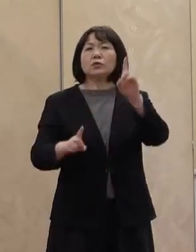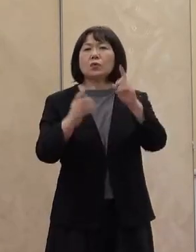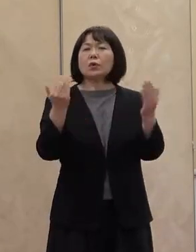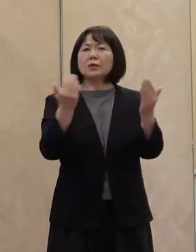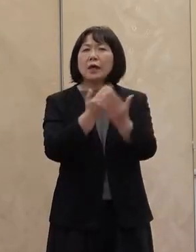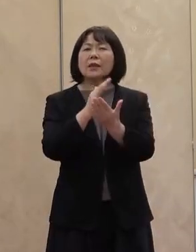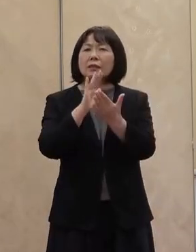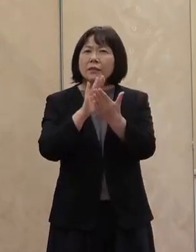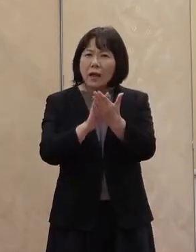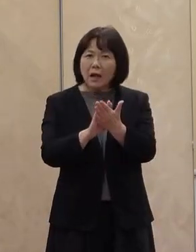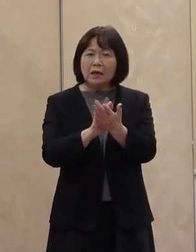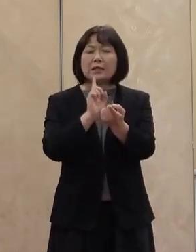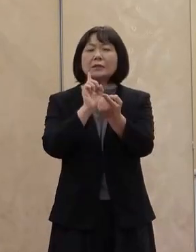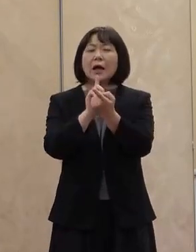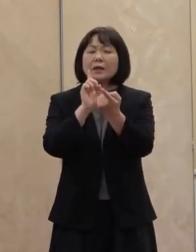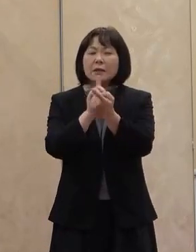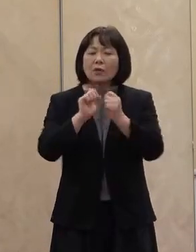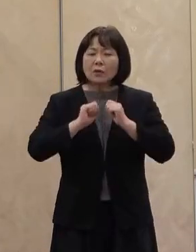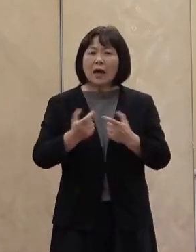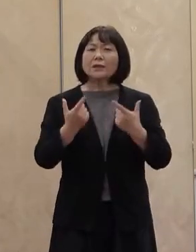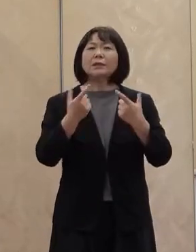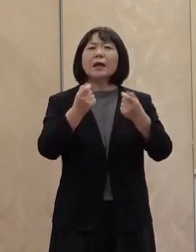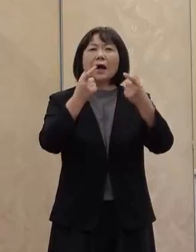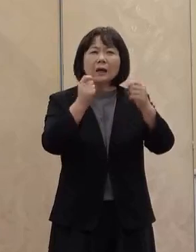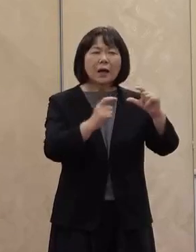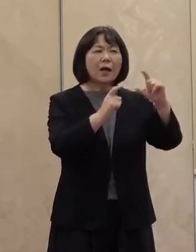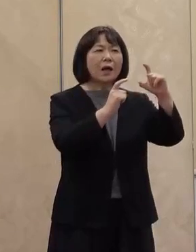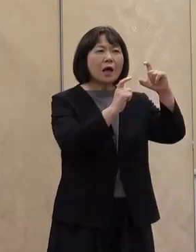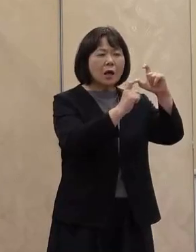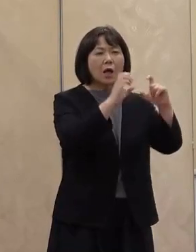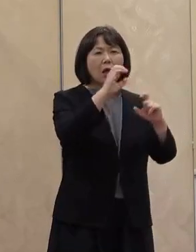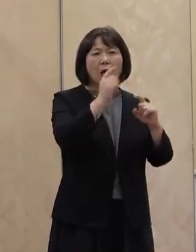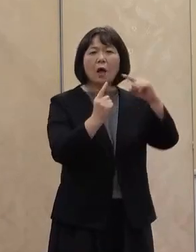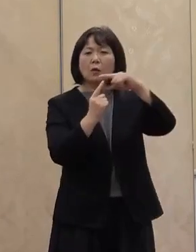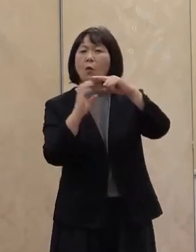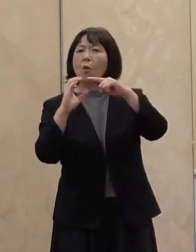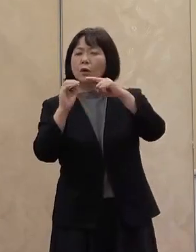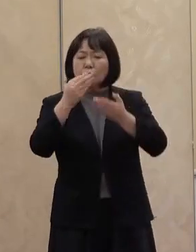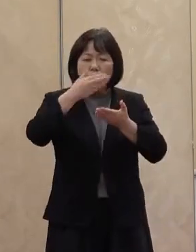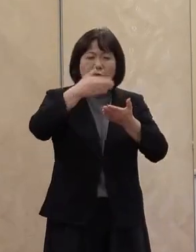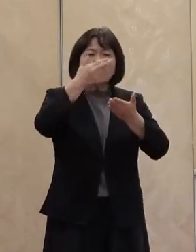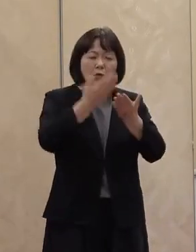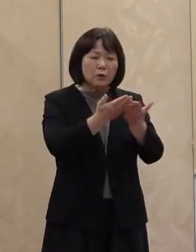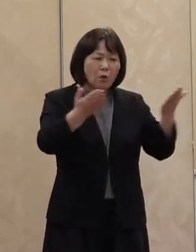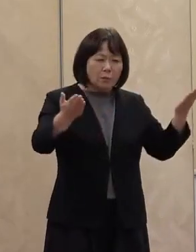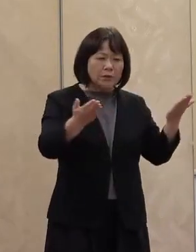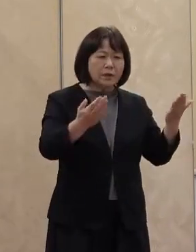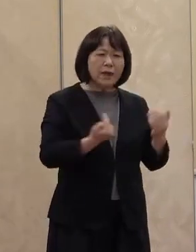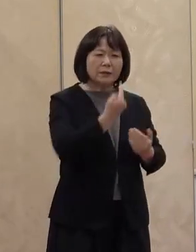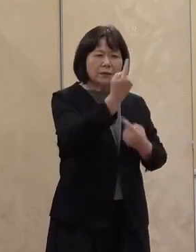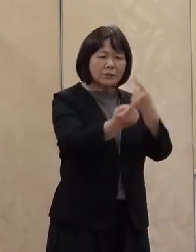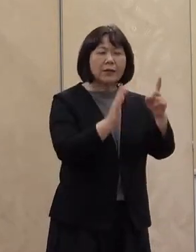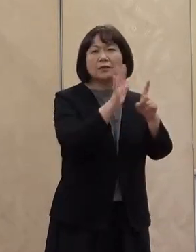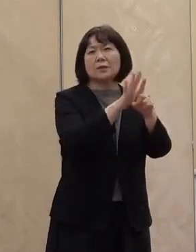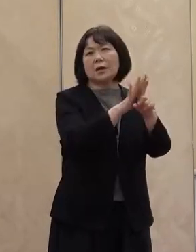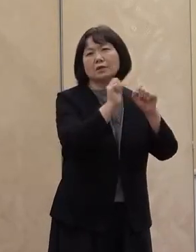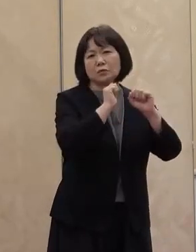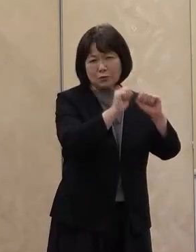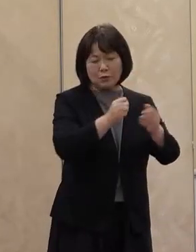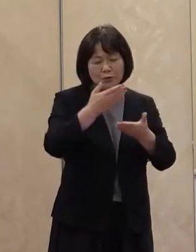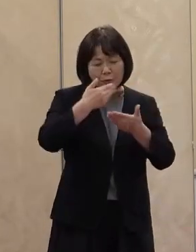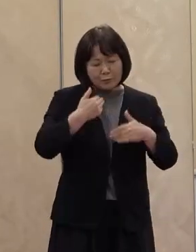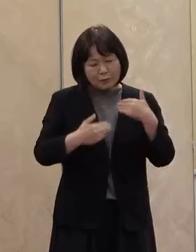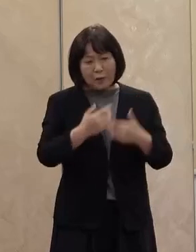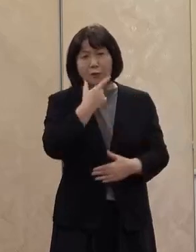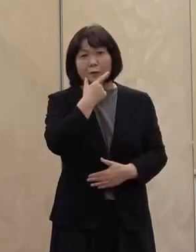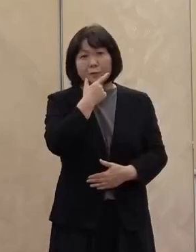感染症対策を取りながら GoTo イートでね、その飲食店を支援する、あるいはその食を楽しみたい